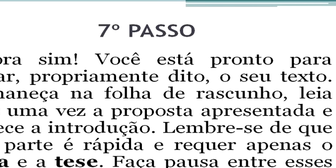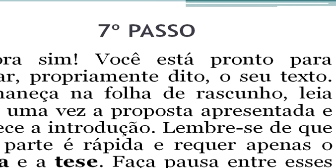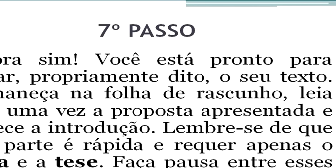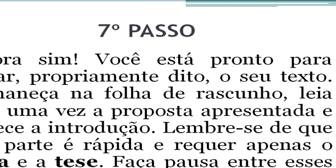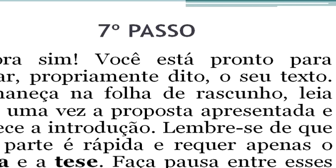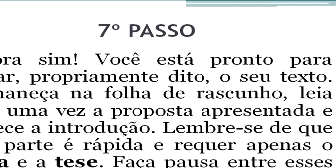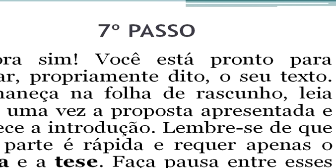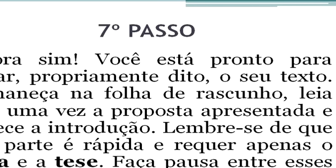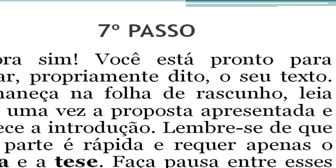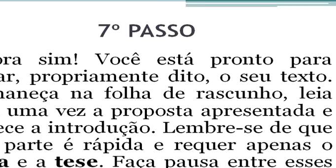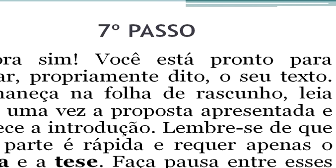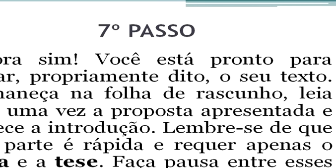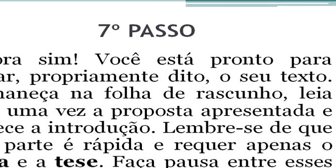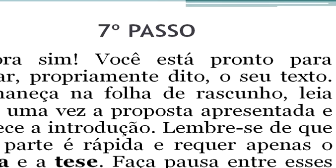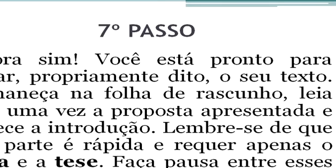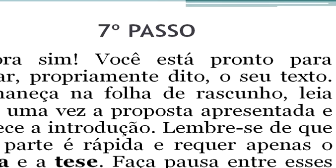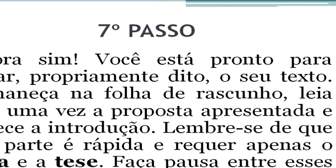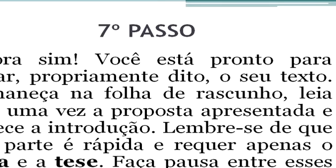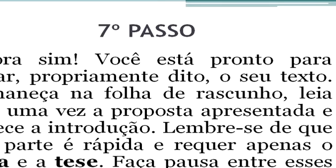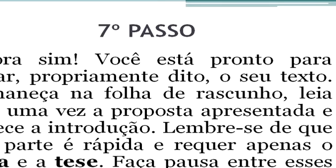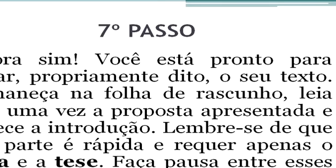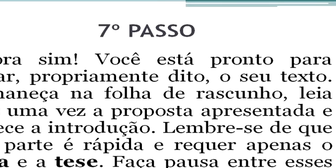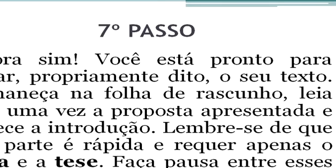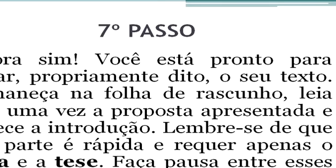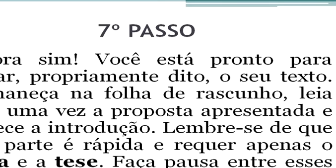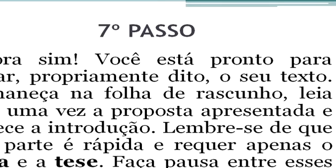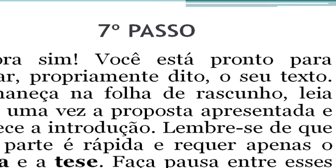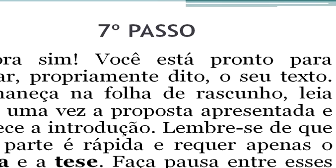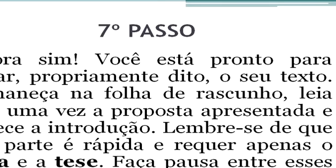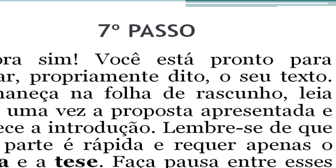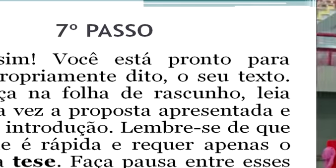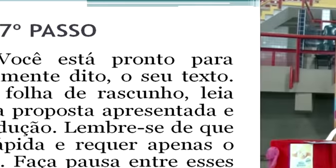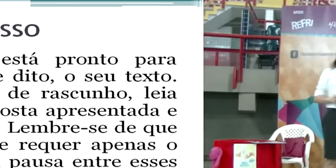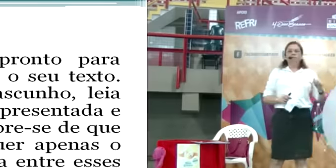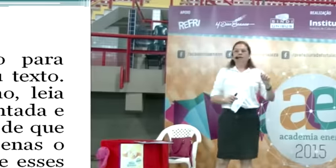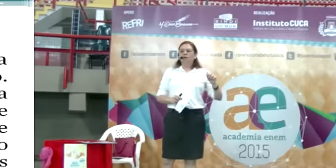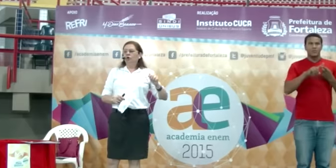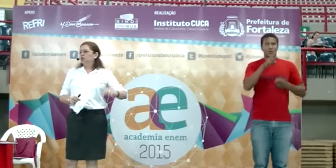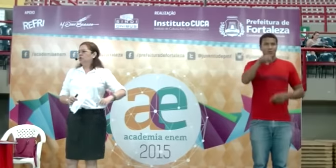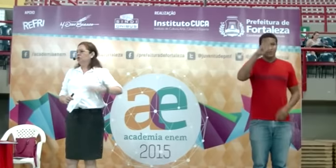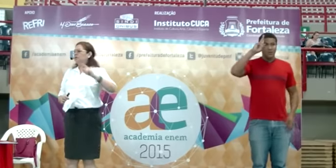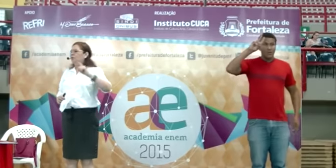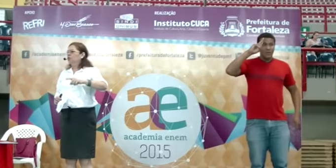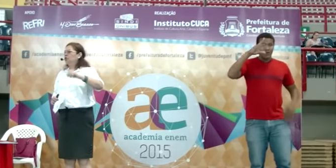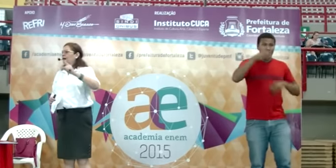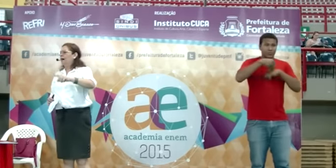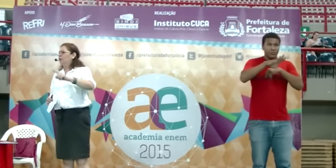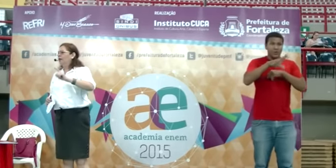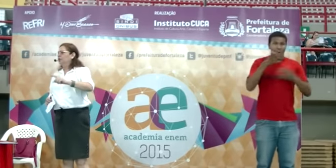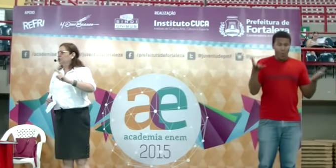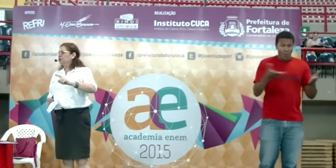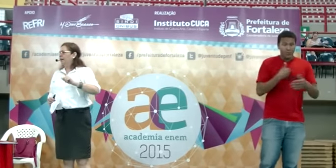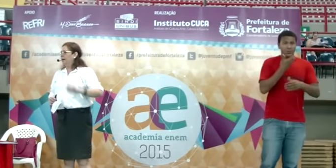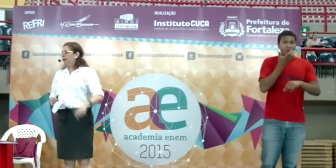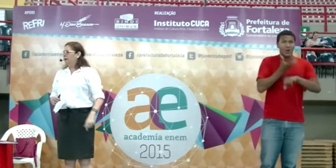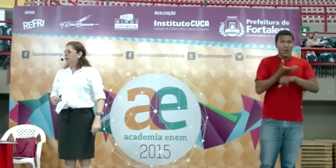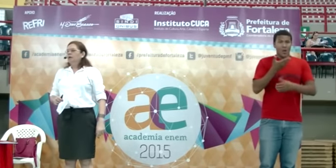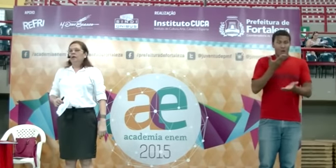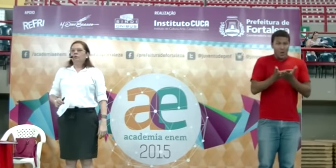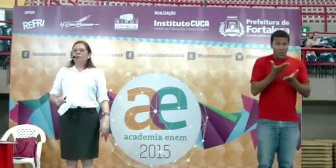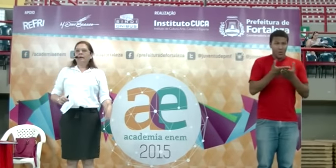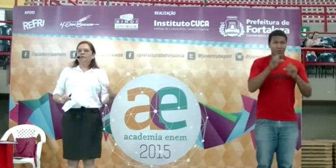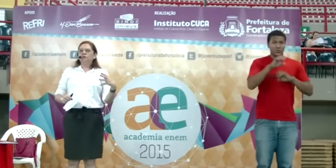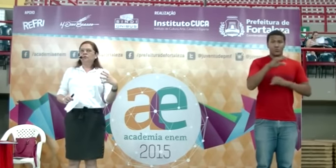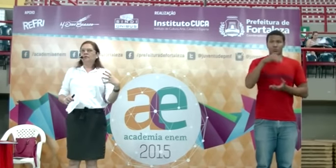conector. Antes de mostrar o exemplo, eu quero que vocês se lembrem. A dica que eu dei hoje, nossa última aula antes do